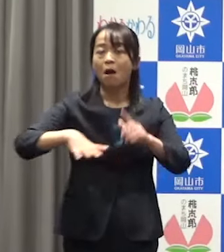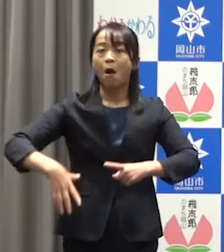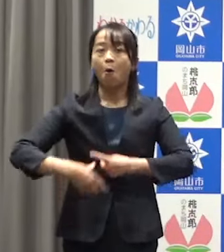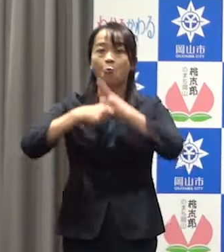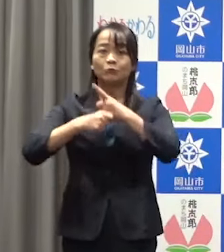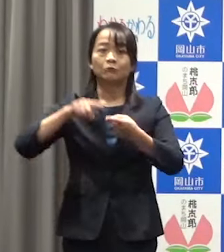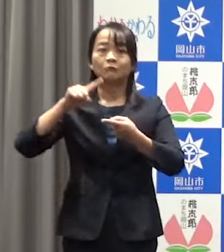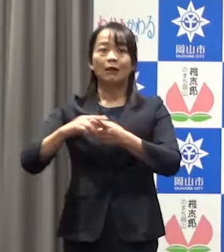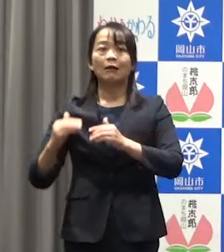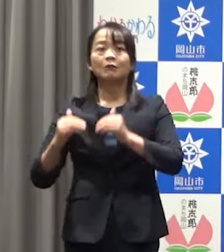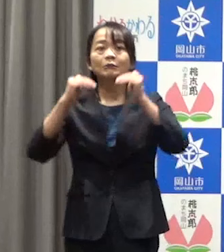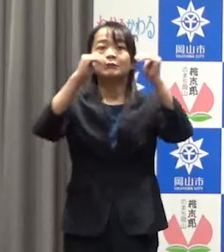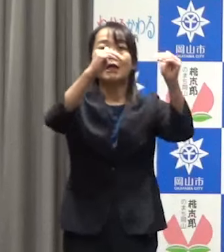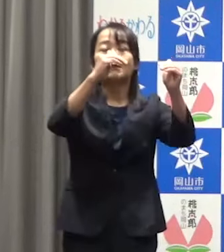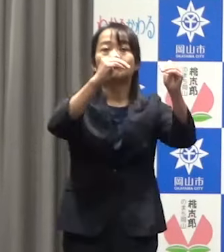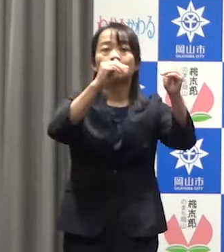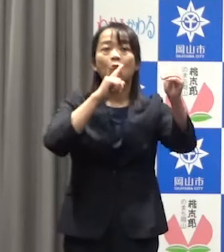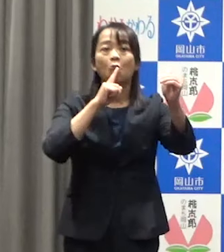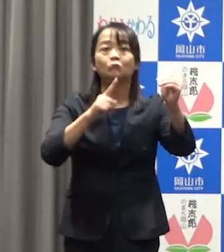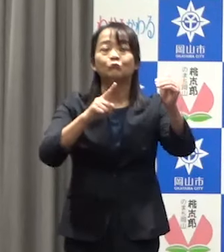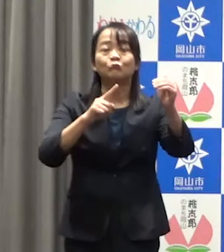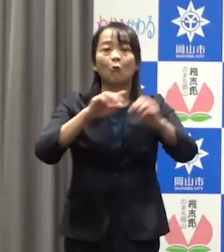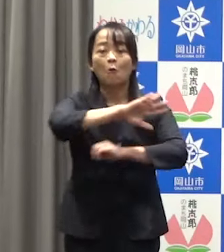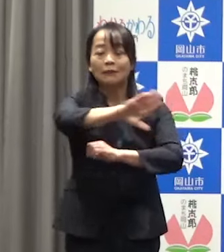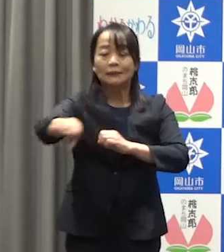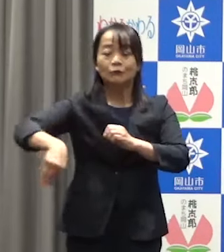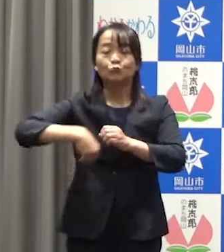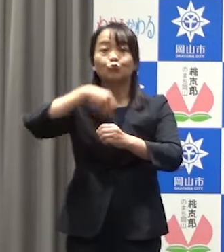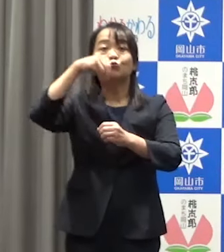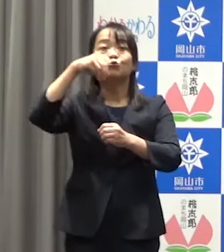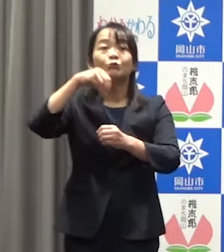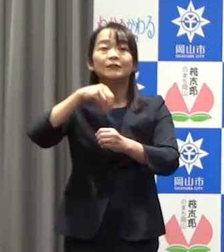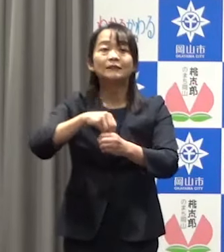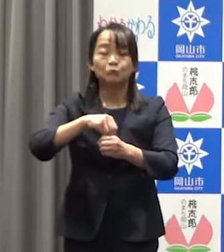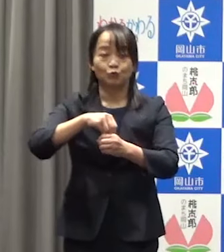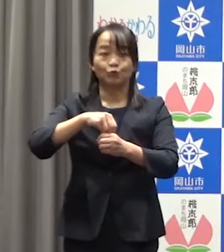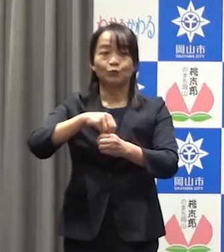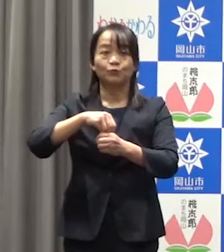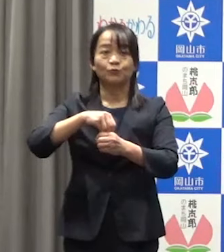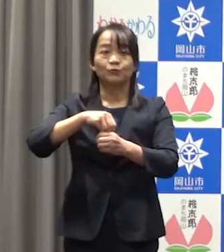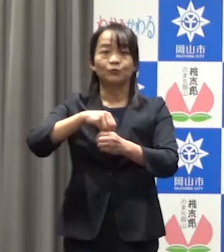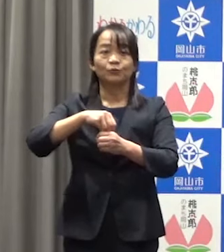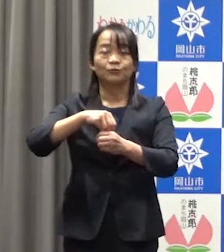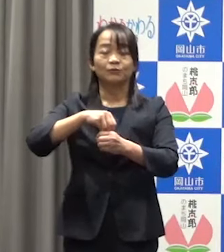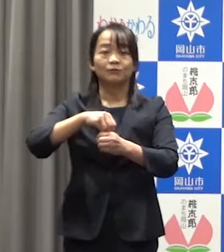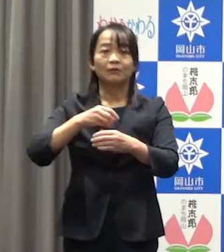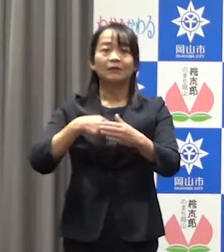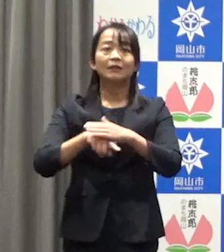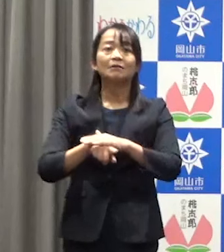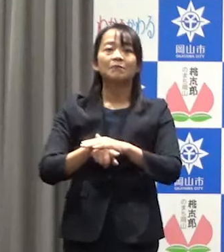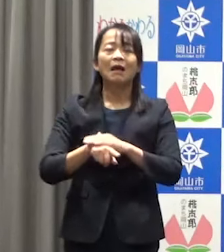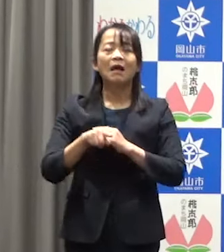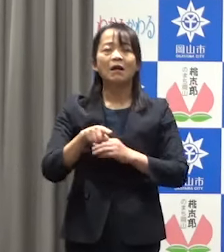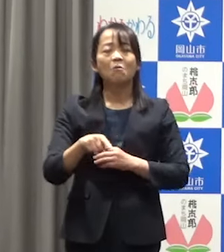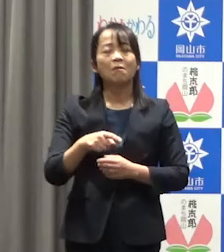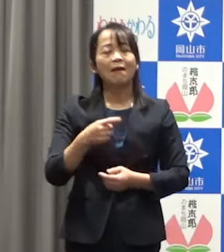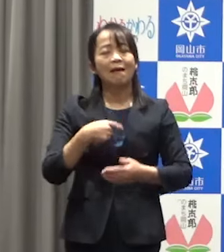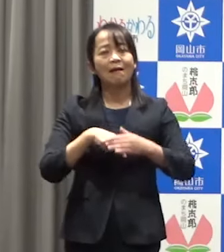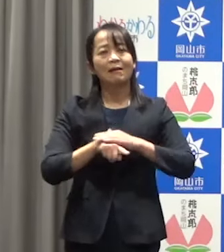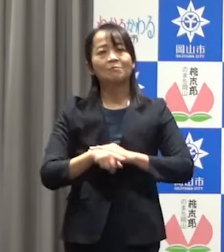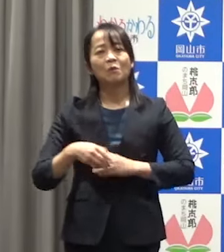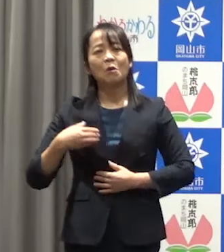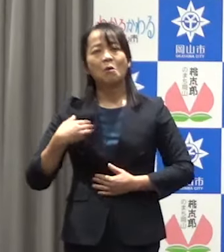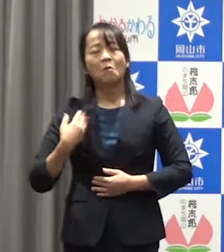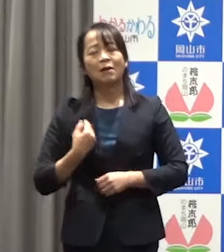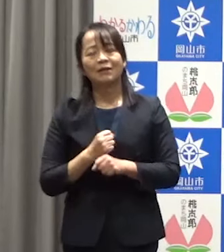これインクルーシブを訳すと包摂的っていうふうになってくるんですが、非常に分かりづらい、まだインクルーシブ